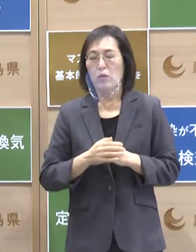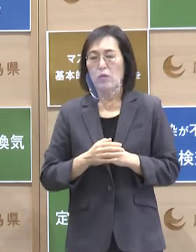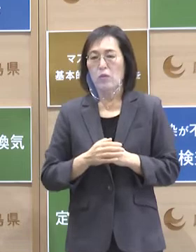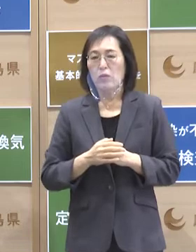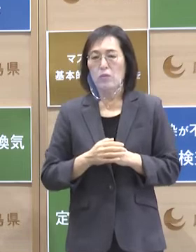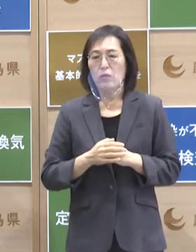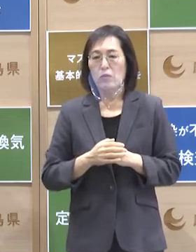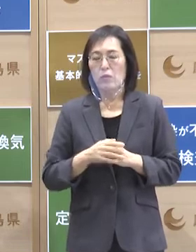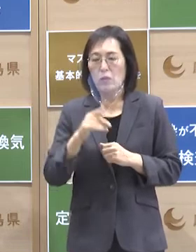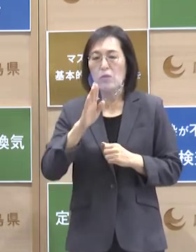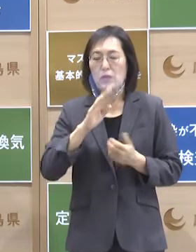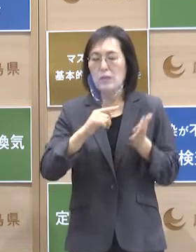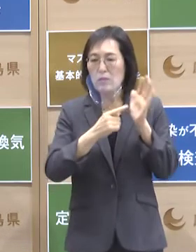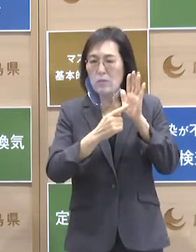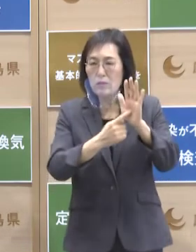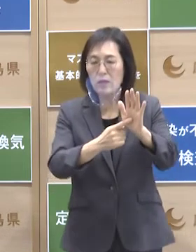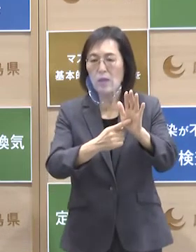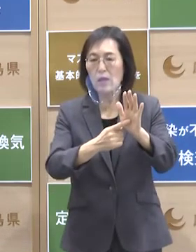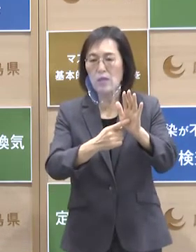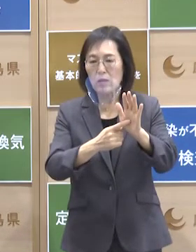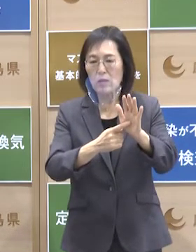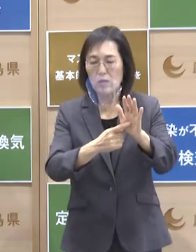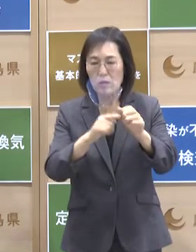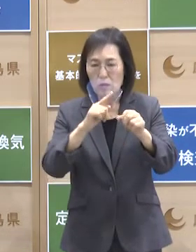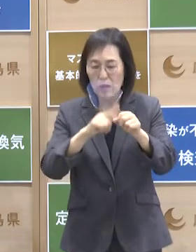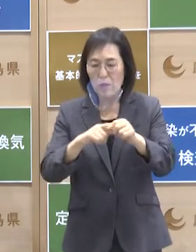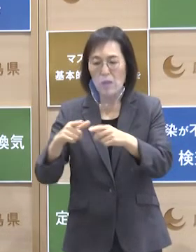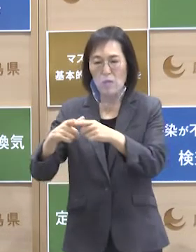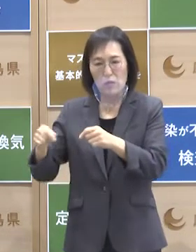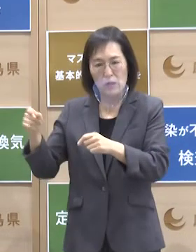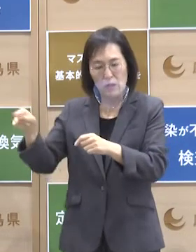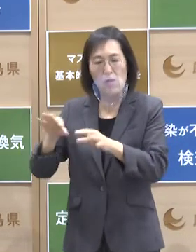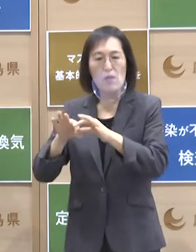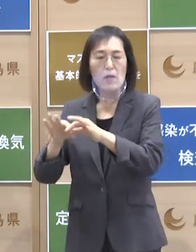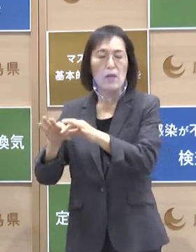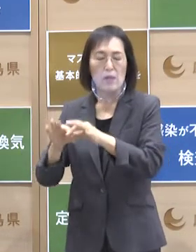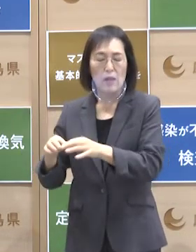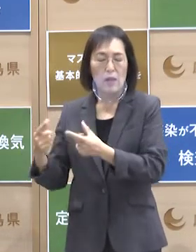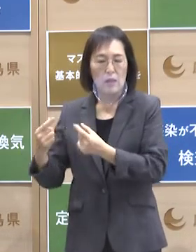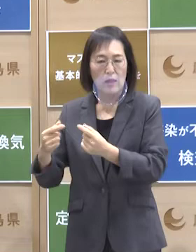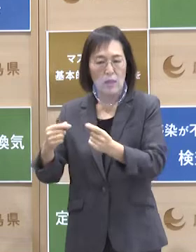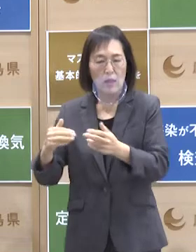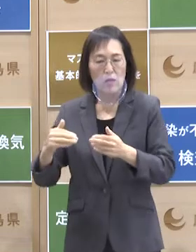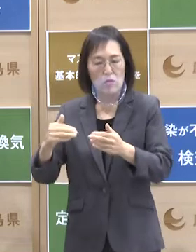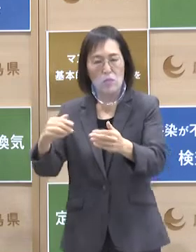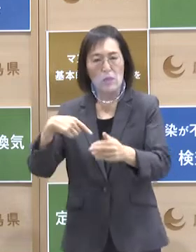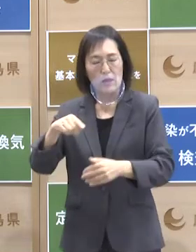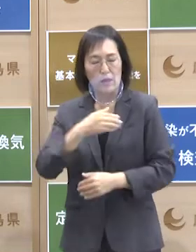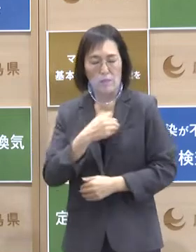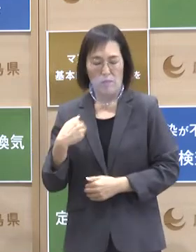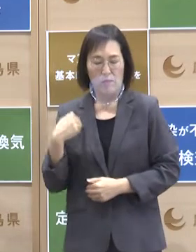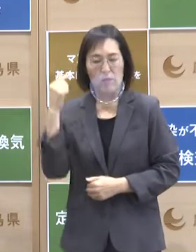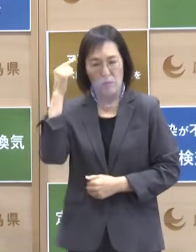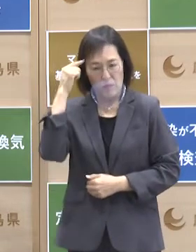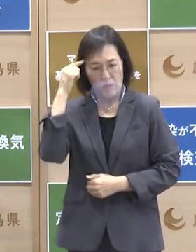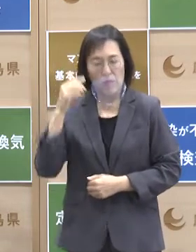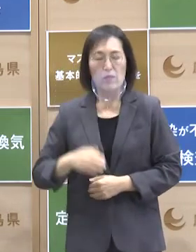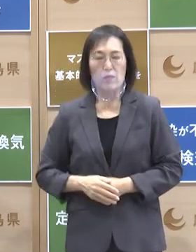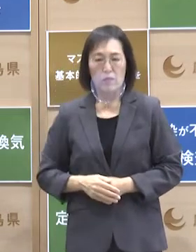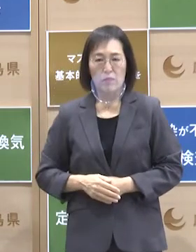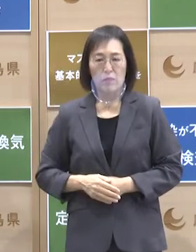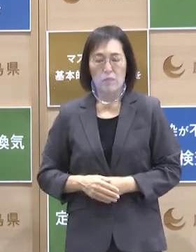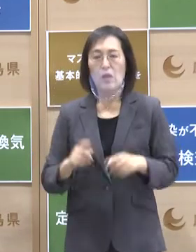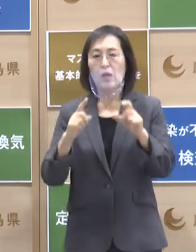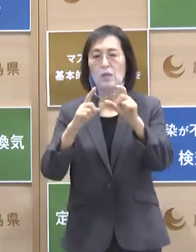の実現にこう連携しながら取り組んでいくというふうに考えているところです。それから G7